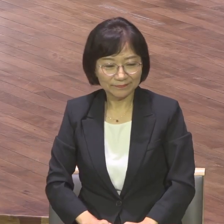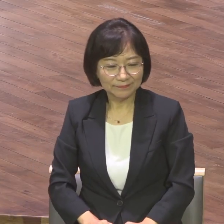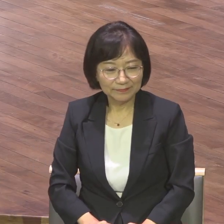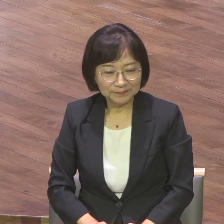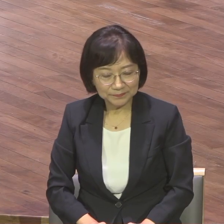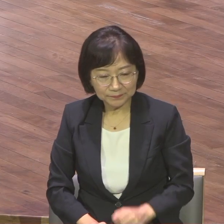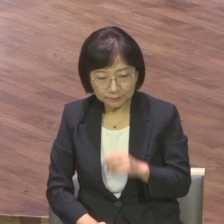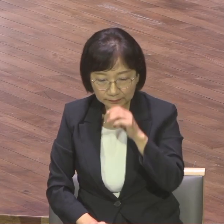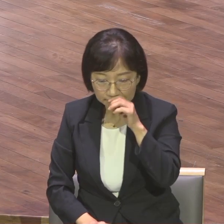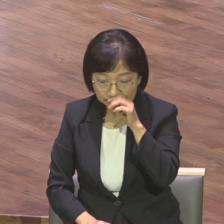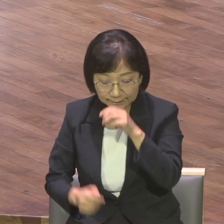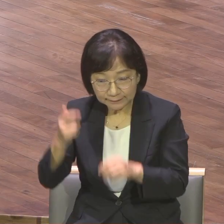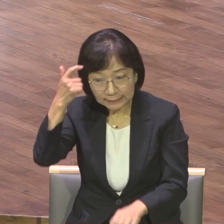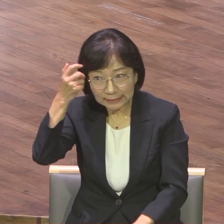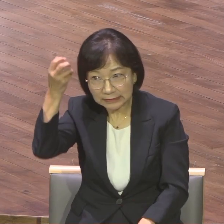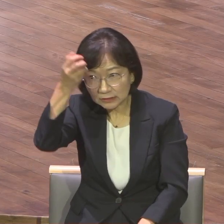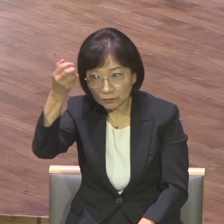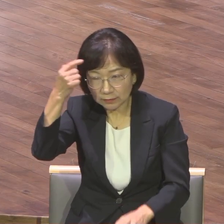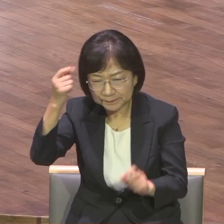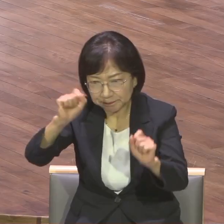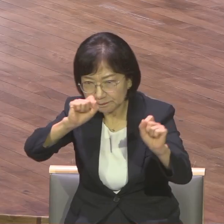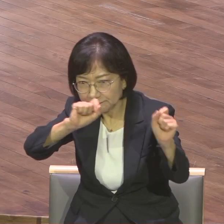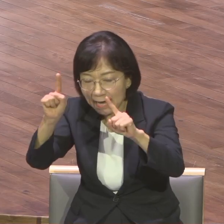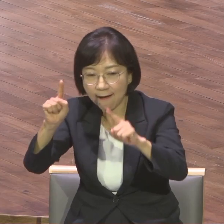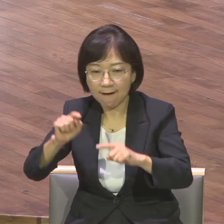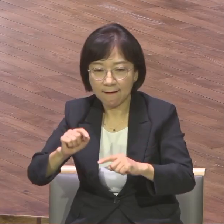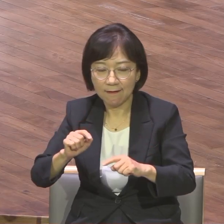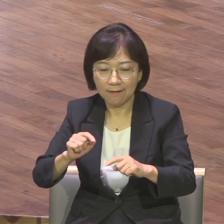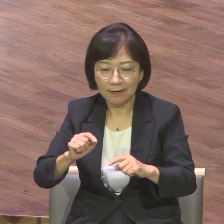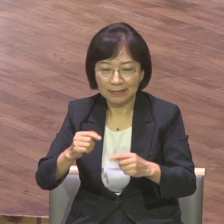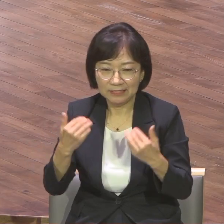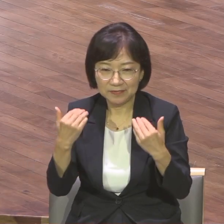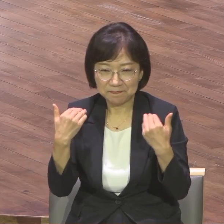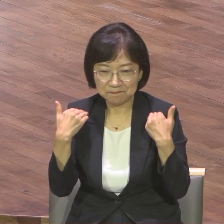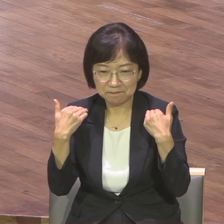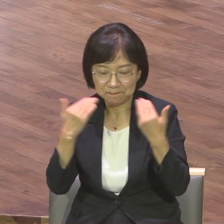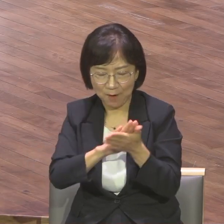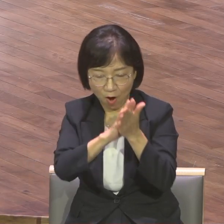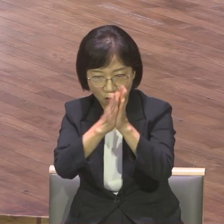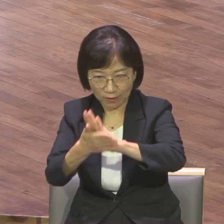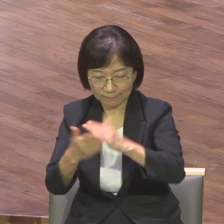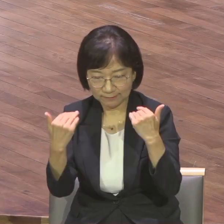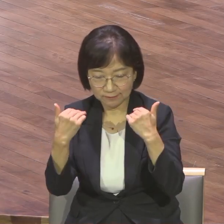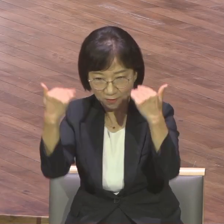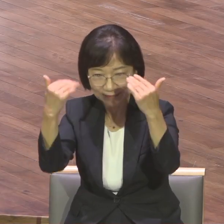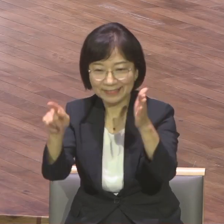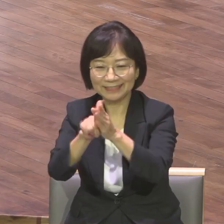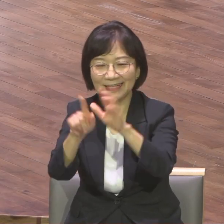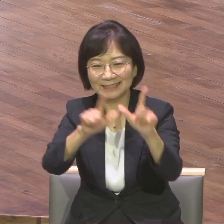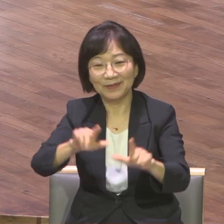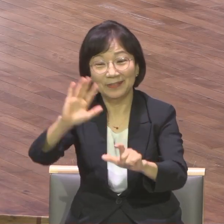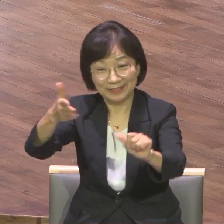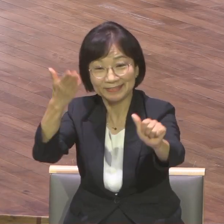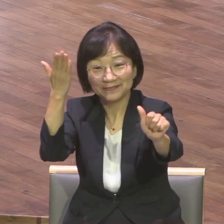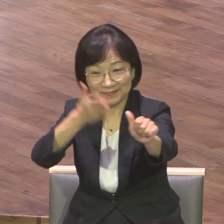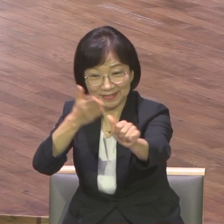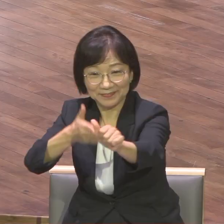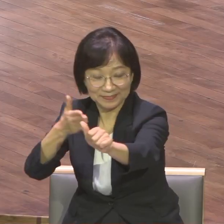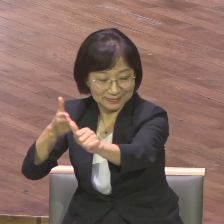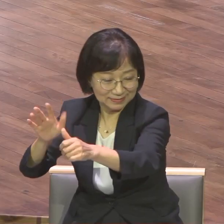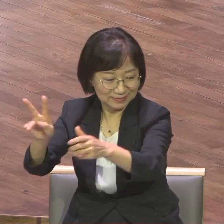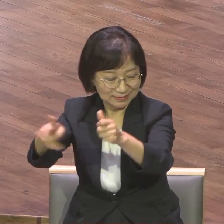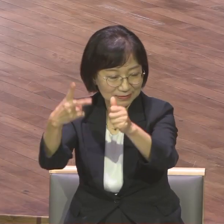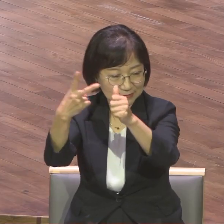영적으로 깨어서 변화와 성장의 신앙생활 되기를 주님으로 축복합니다. 두 번째로 재림의